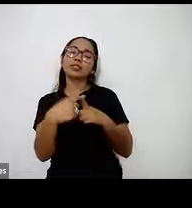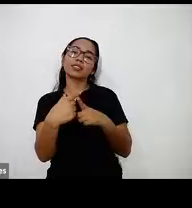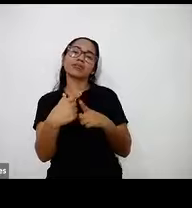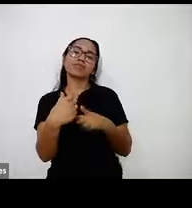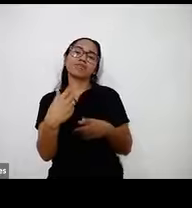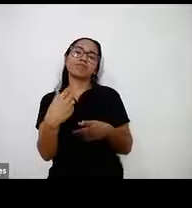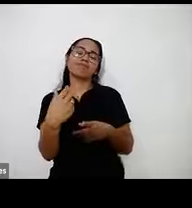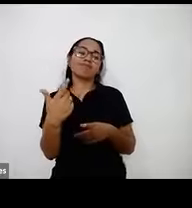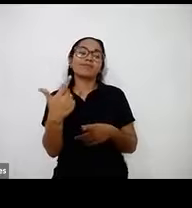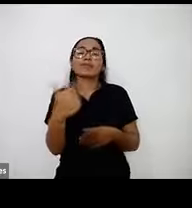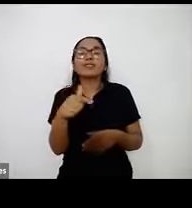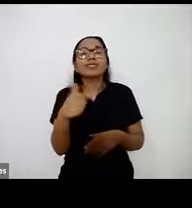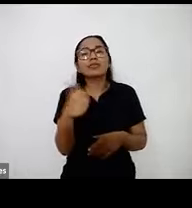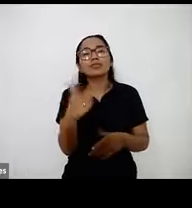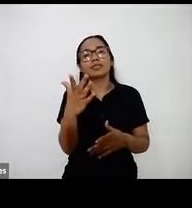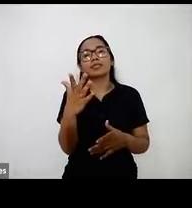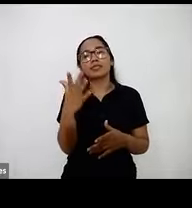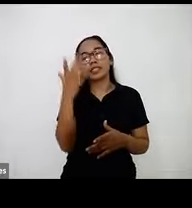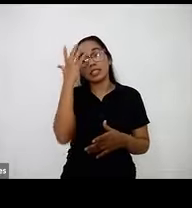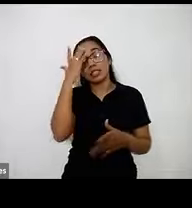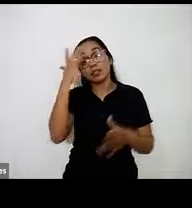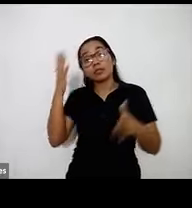nós, através de muita luta, nós